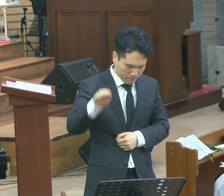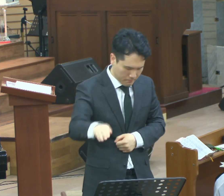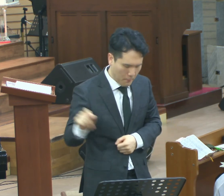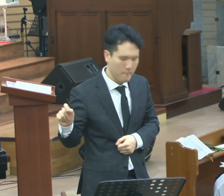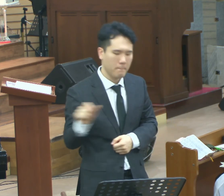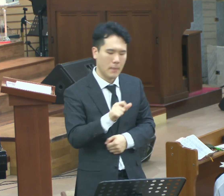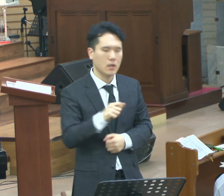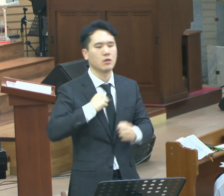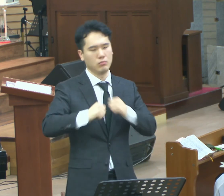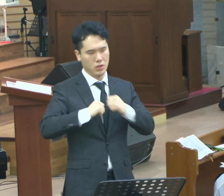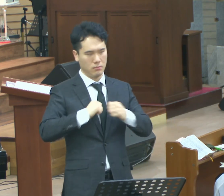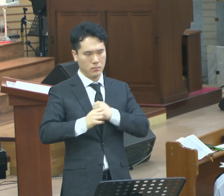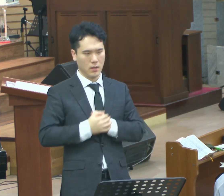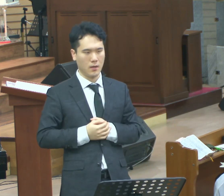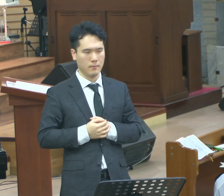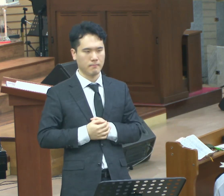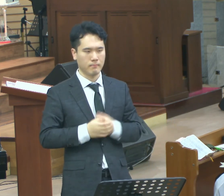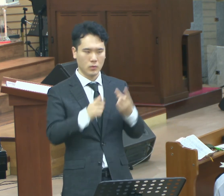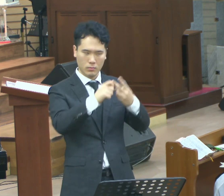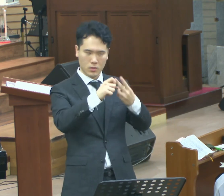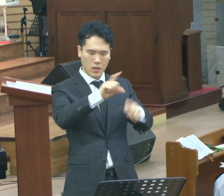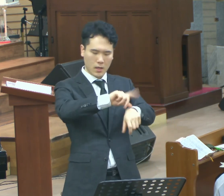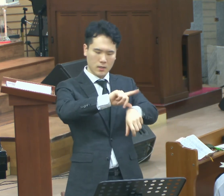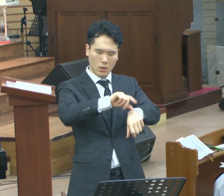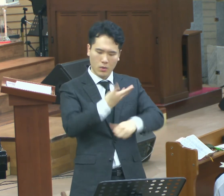세월이 흘러도 변치 않습니다.